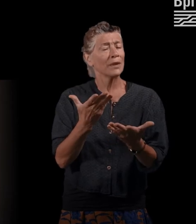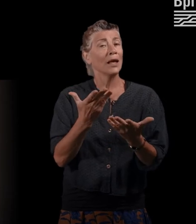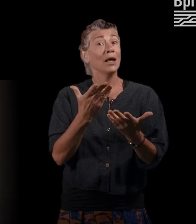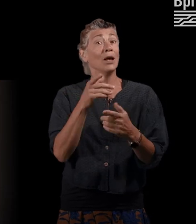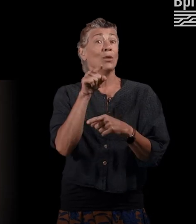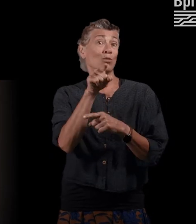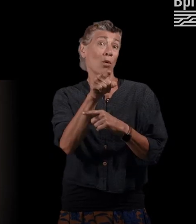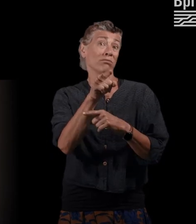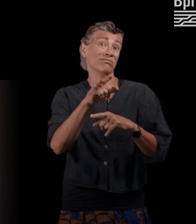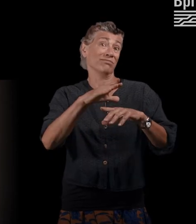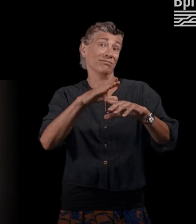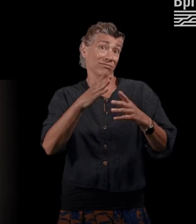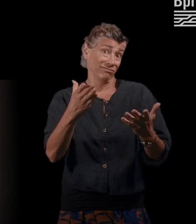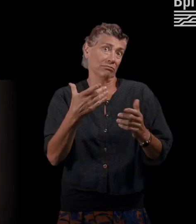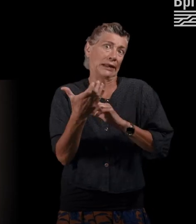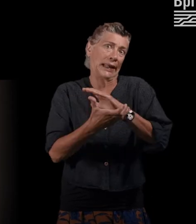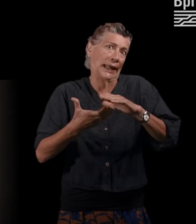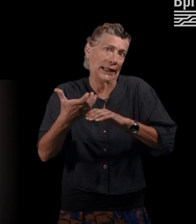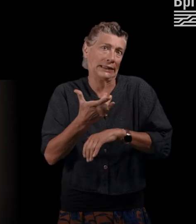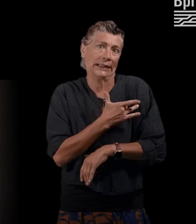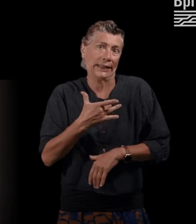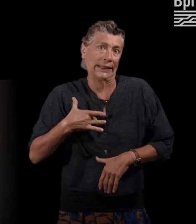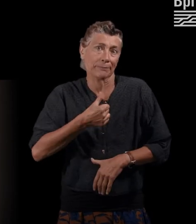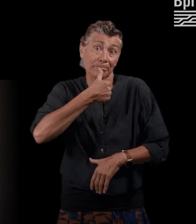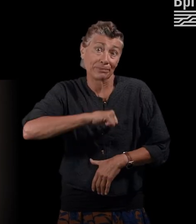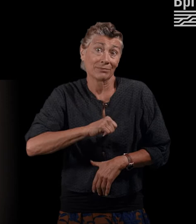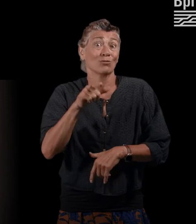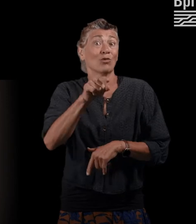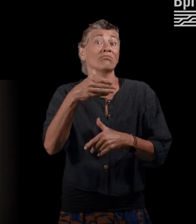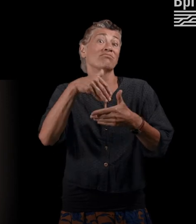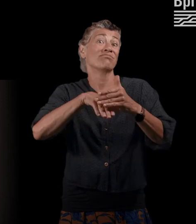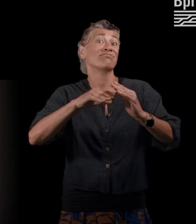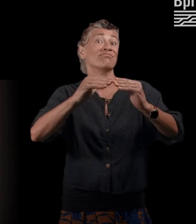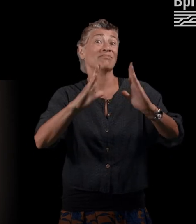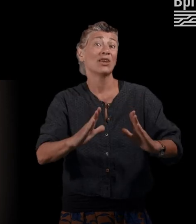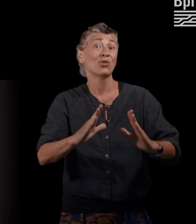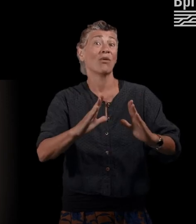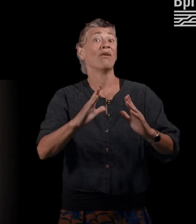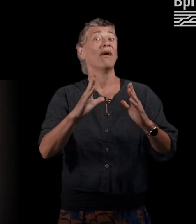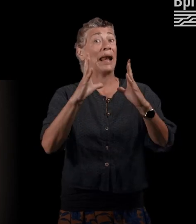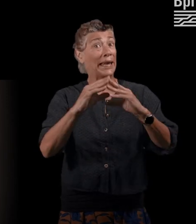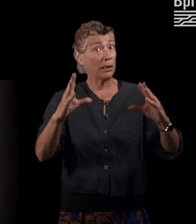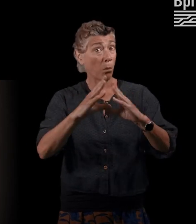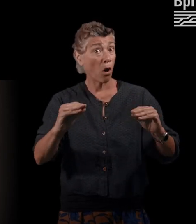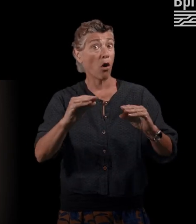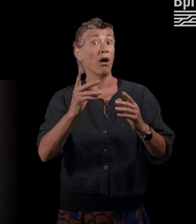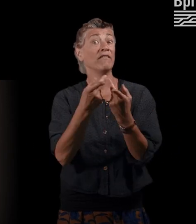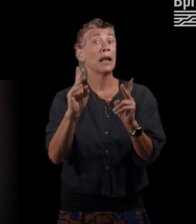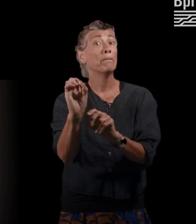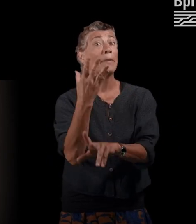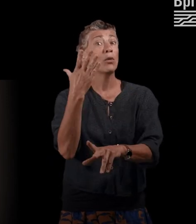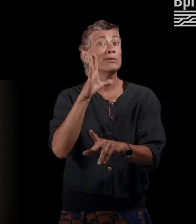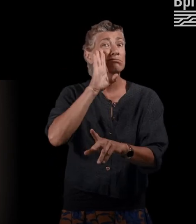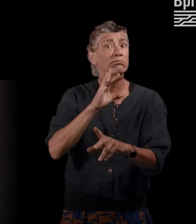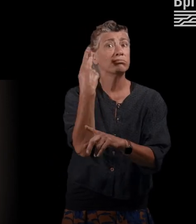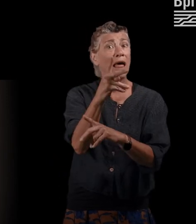maintenant, comme vous êtes, et crise oblige chez vous à Beyrouth, au Liban, peut-être me dire ce que